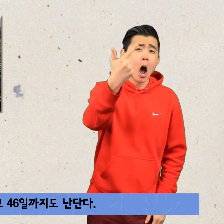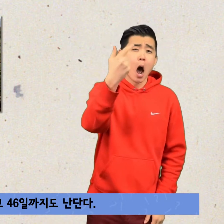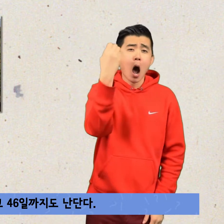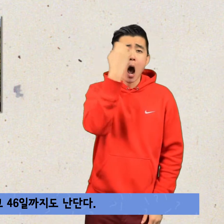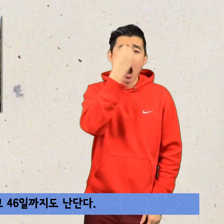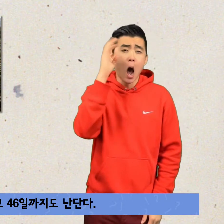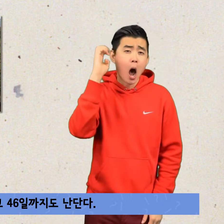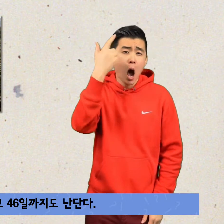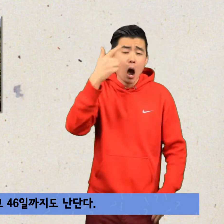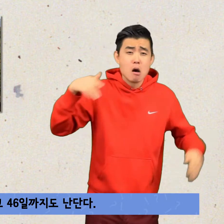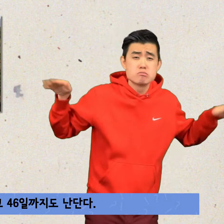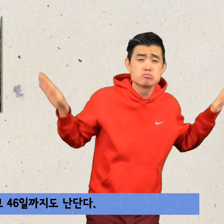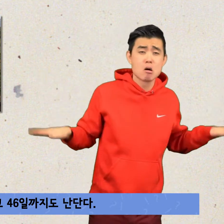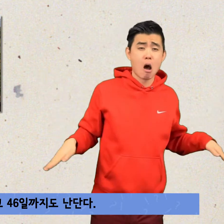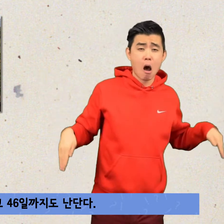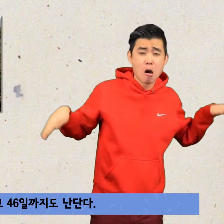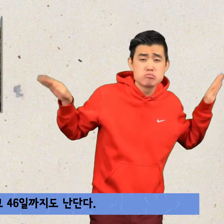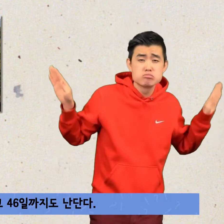46일까지도 난단다.